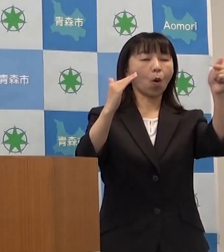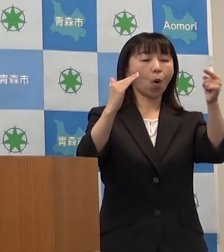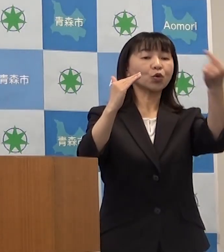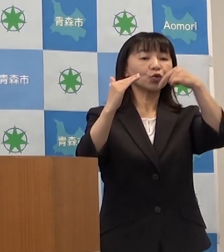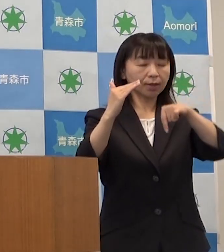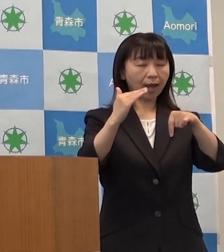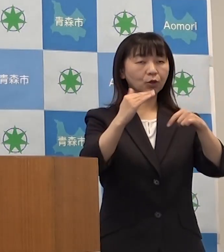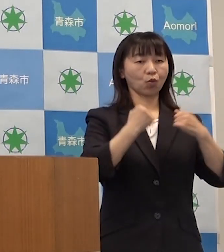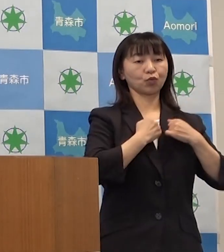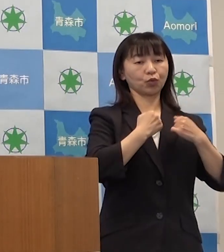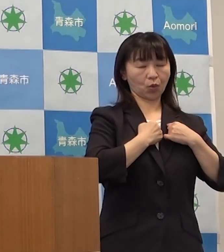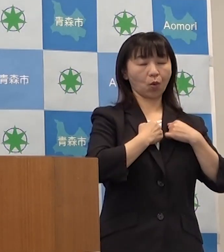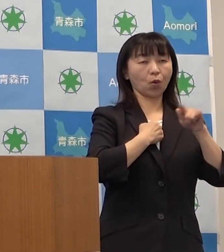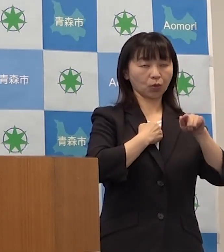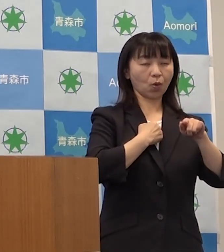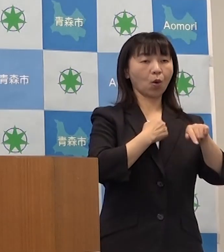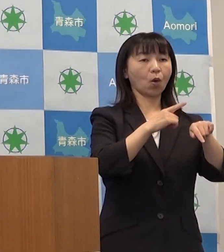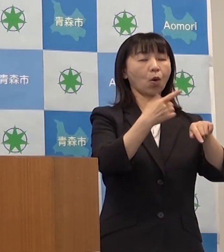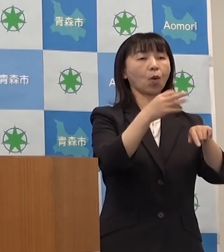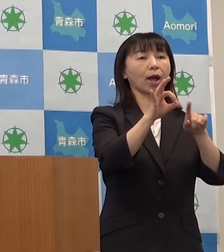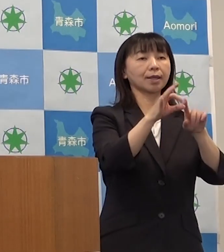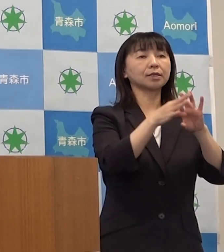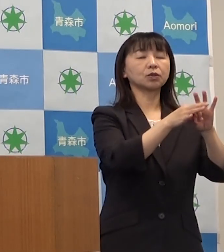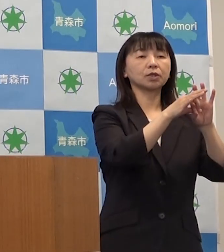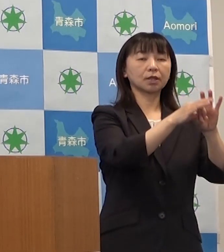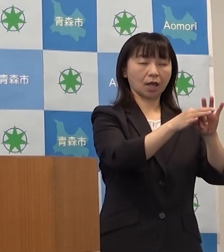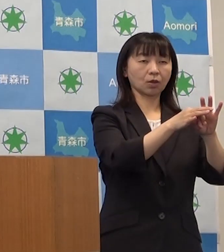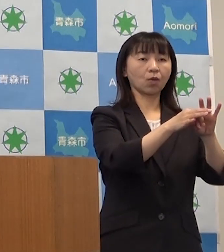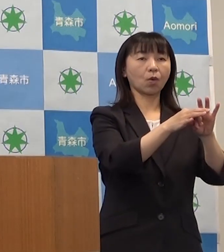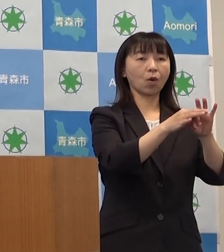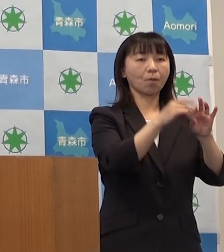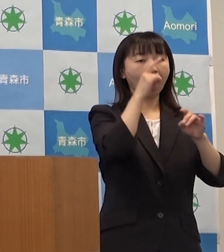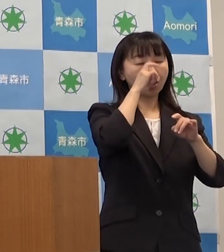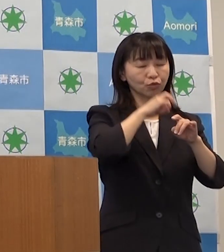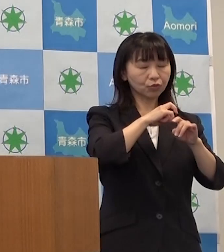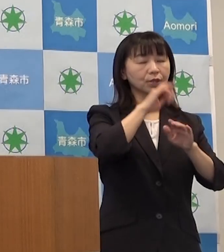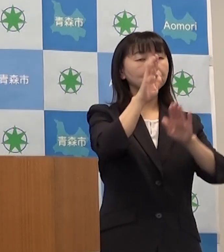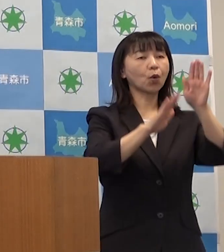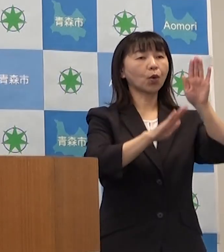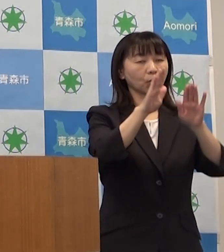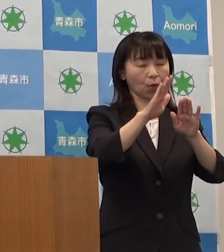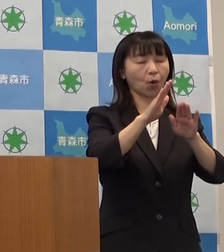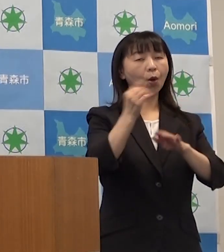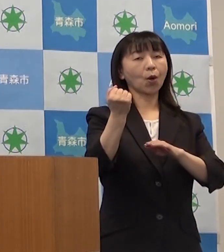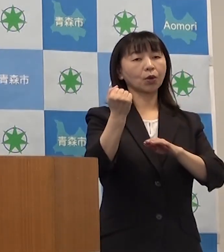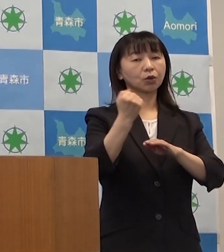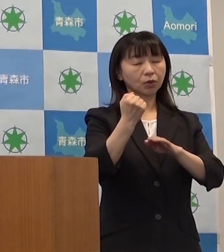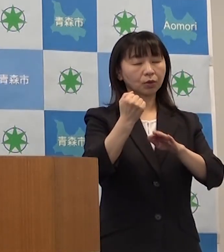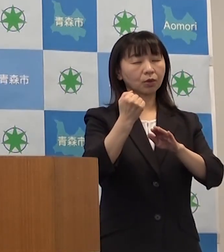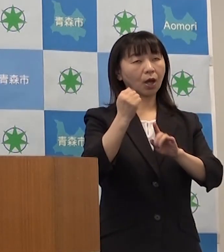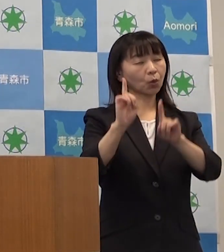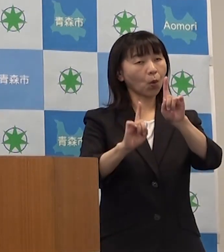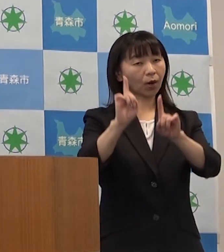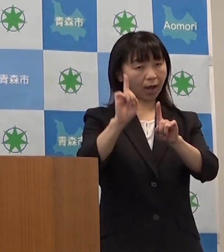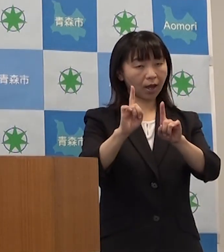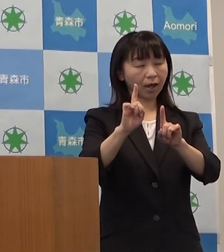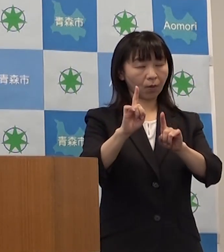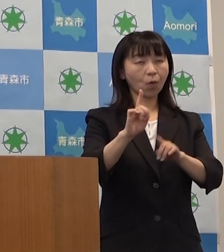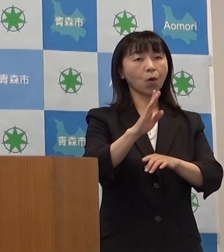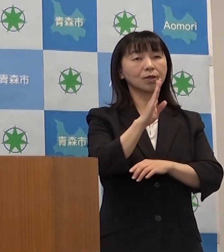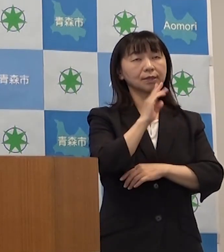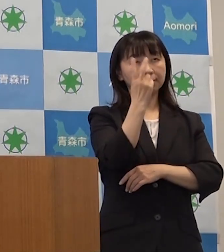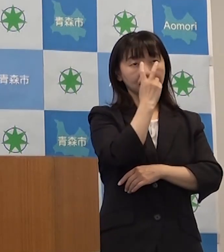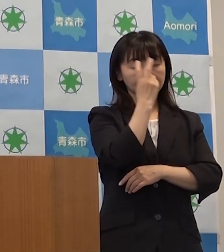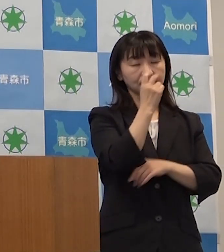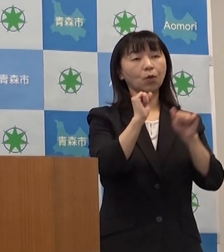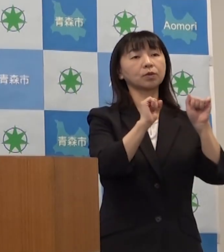場の改築に必要な施設の老朽度状況体力度の調査を実施するものでございます